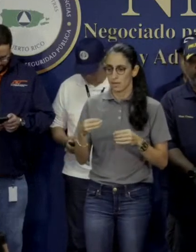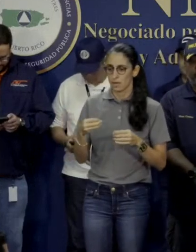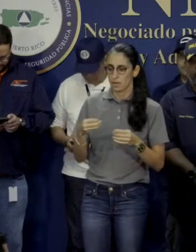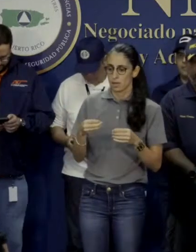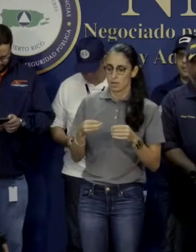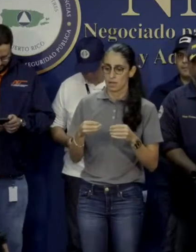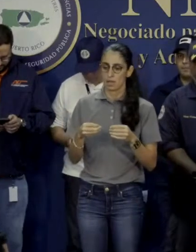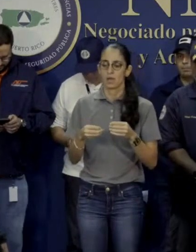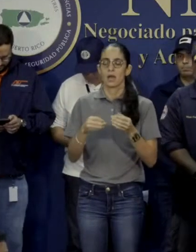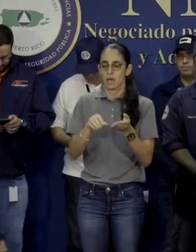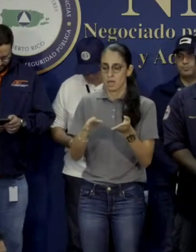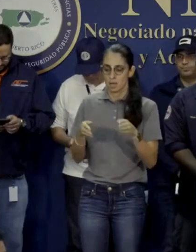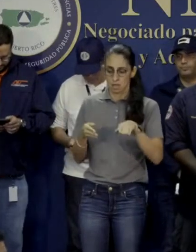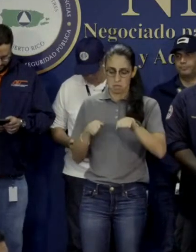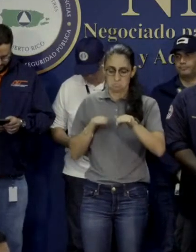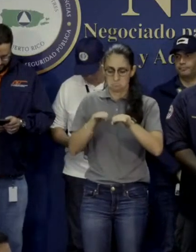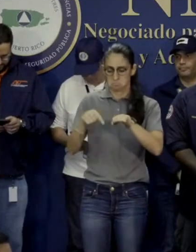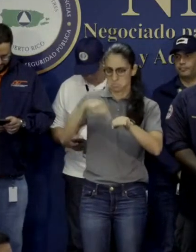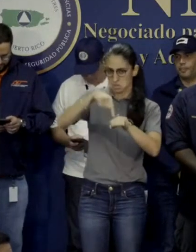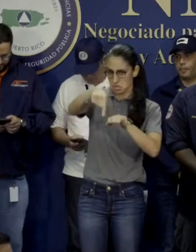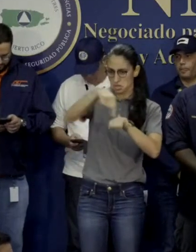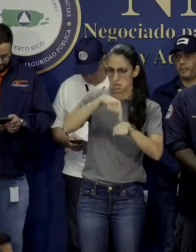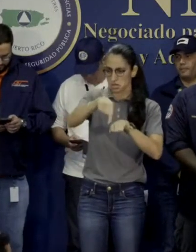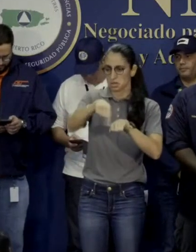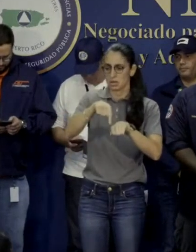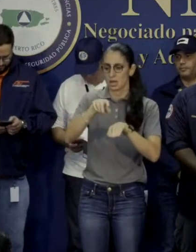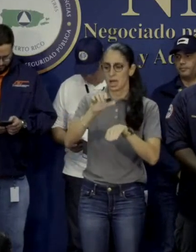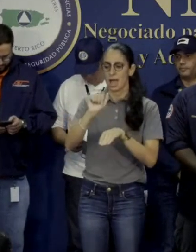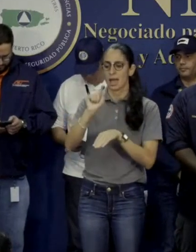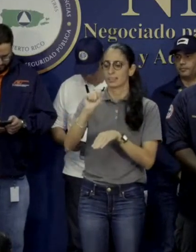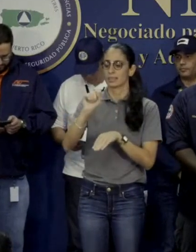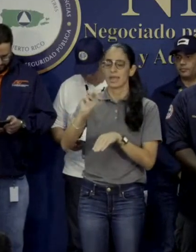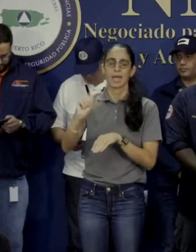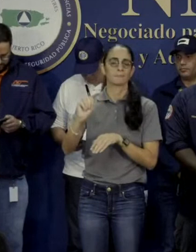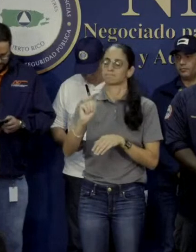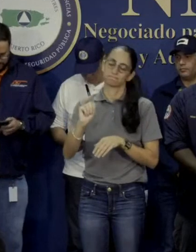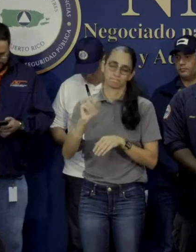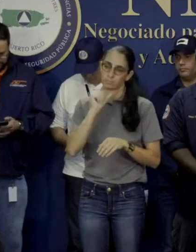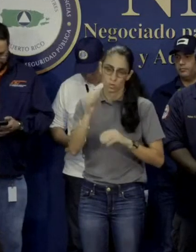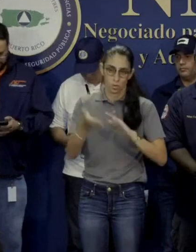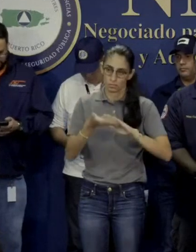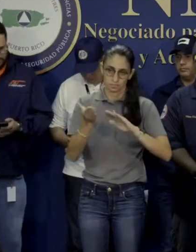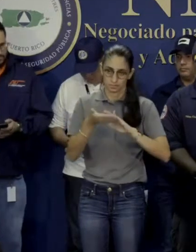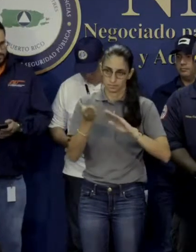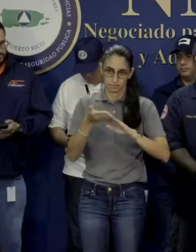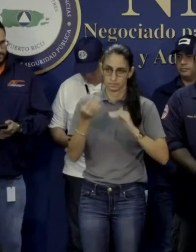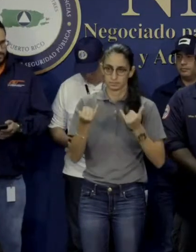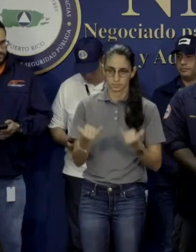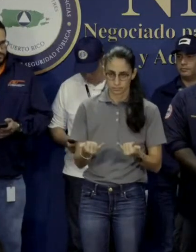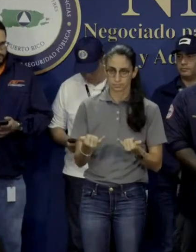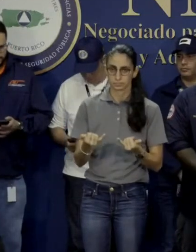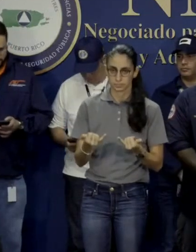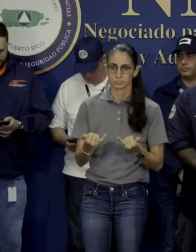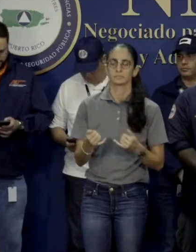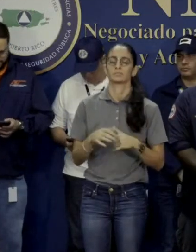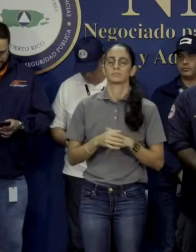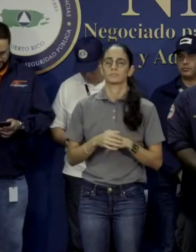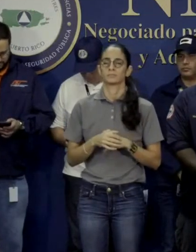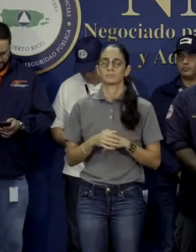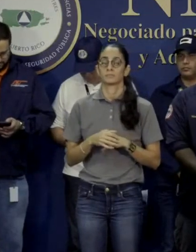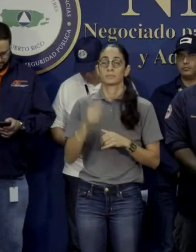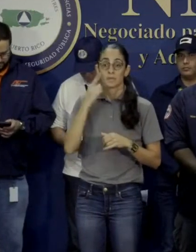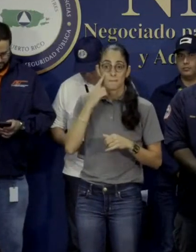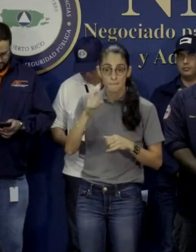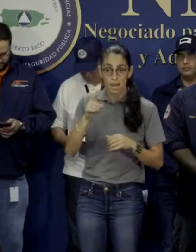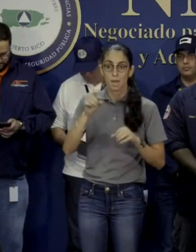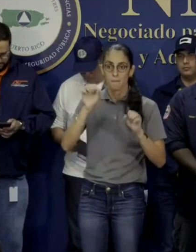tanto ATM no está operando. Se van a empezar a operar posiblemente en el día de hoy cuando recibamos el clearance del Coast Guard para